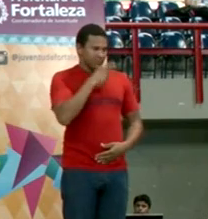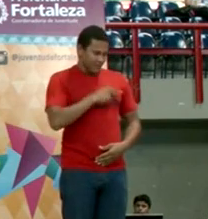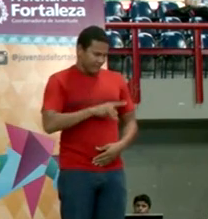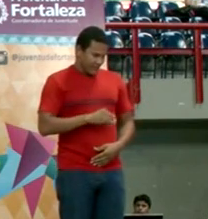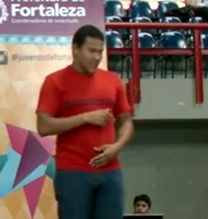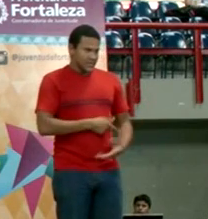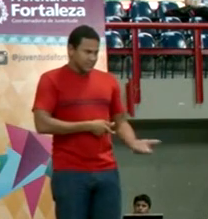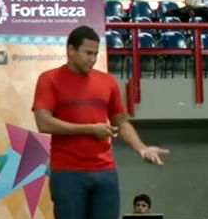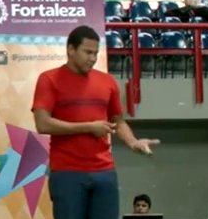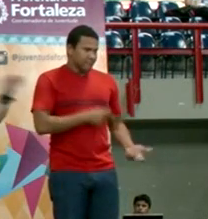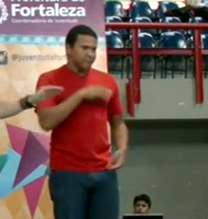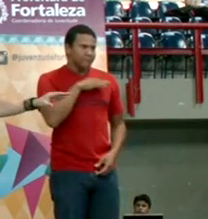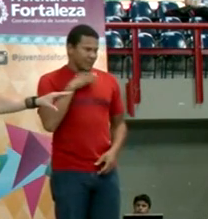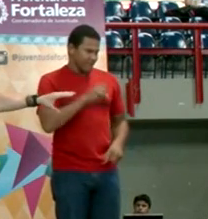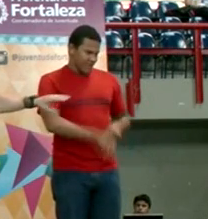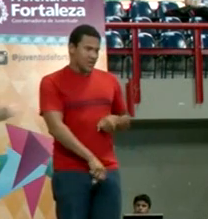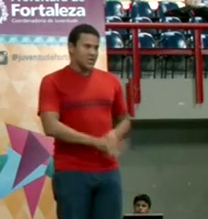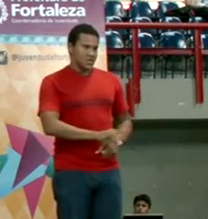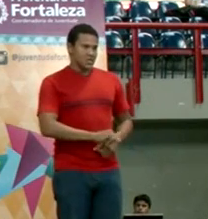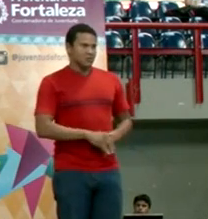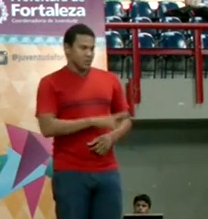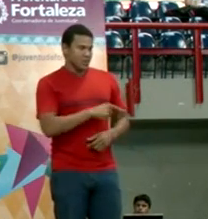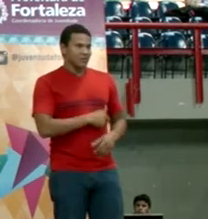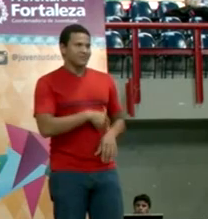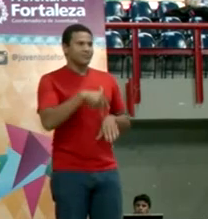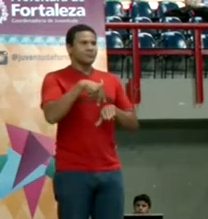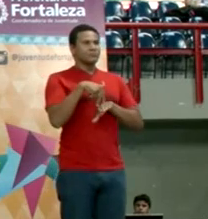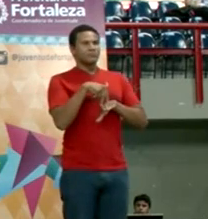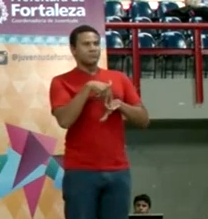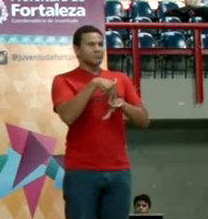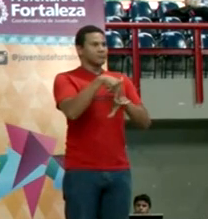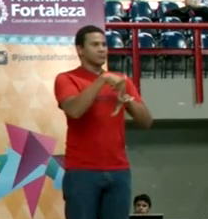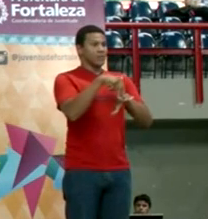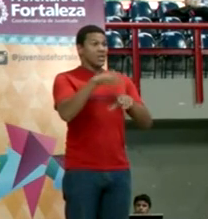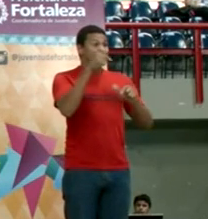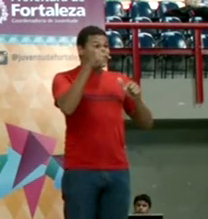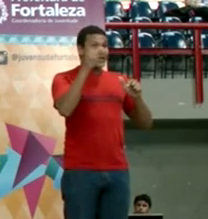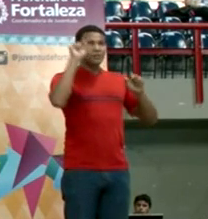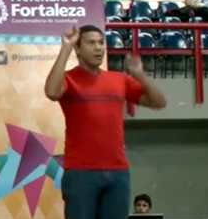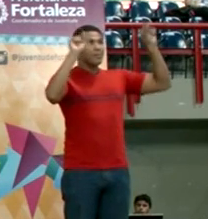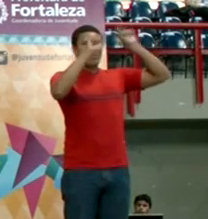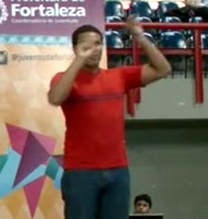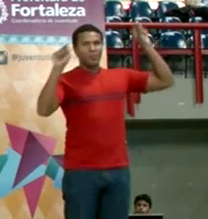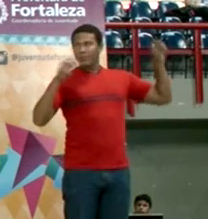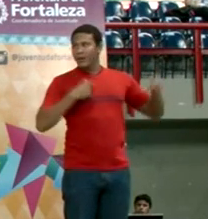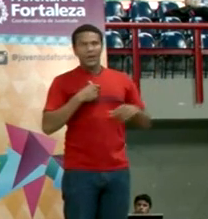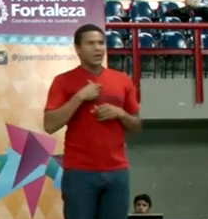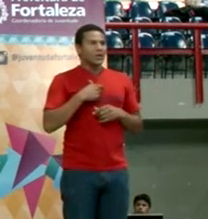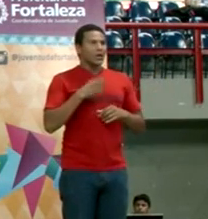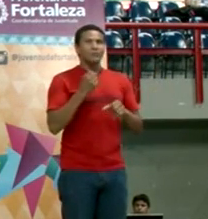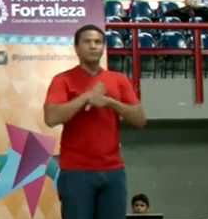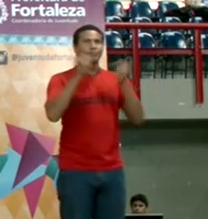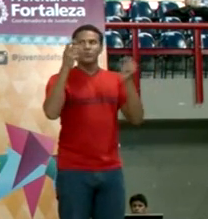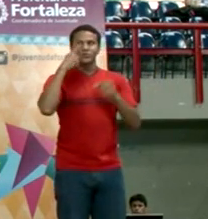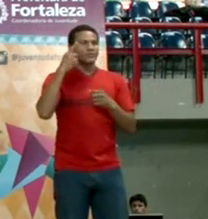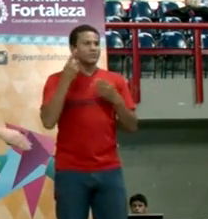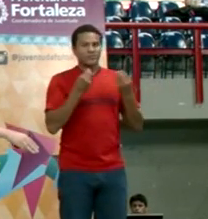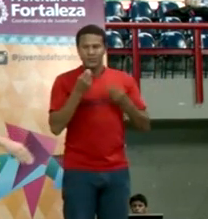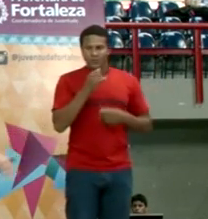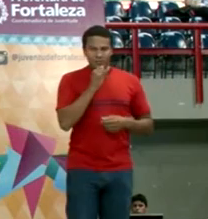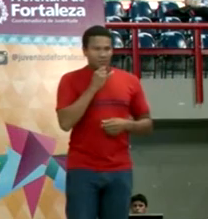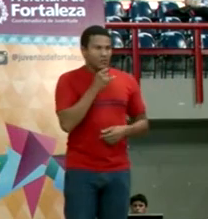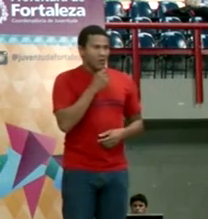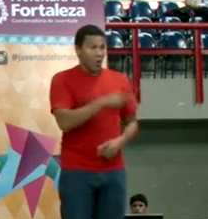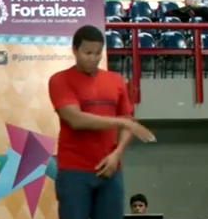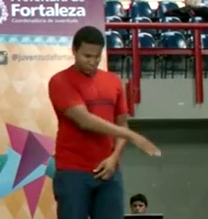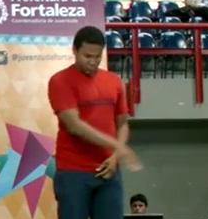o Francisco Ferdinando. Lá vem. Francisco Ferdinando estava vindo, os 7 se posicionaram. Não dá para eu desenhar aqui, estamos sem lousa, mas para você entender a situação, ele vai